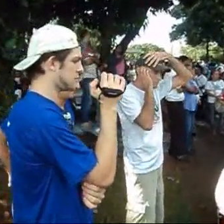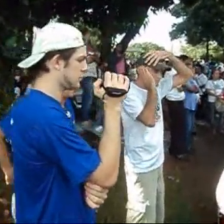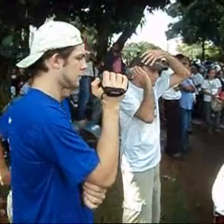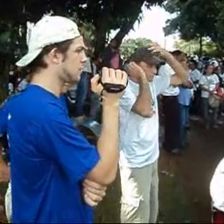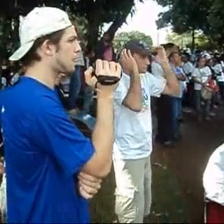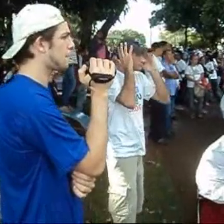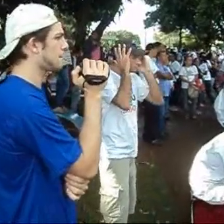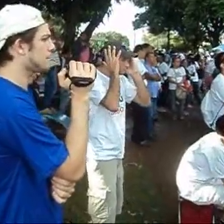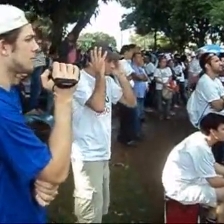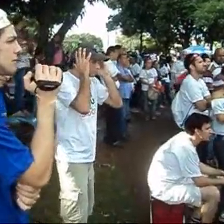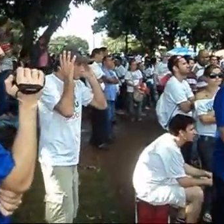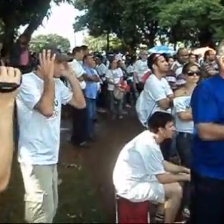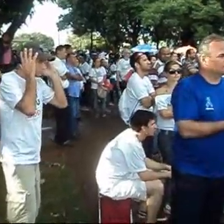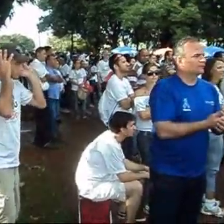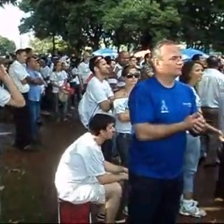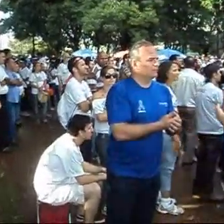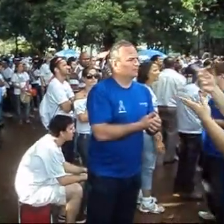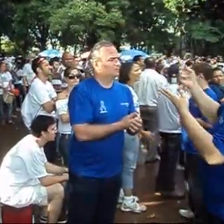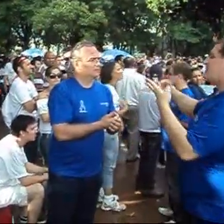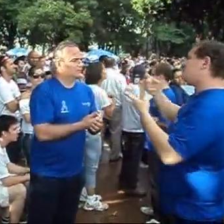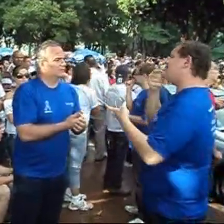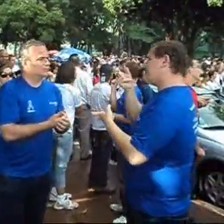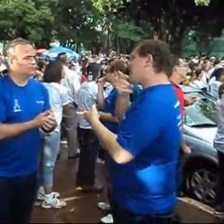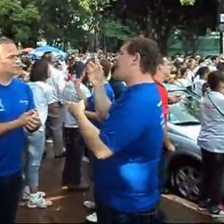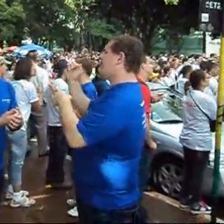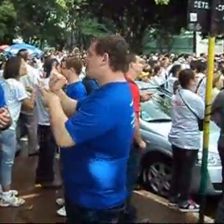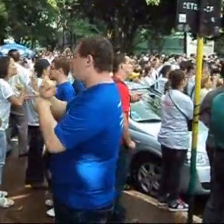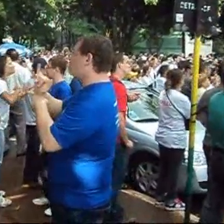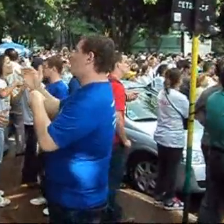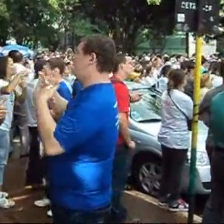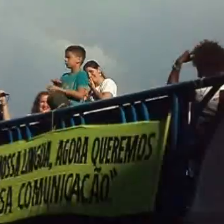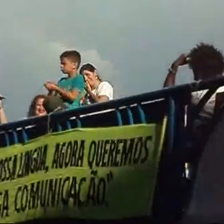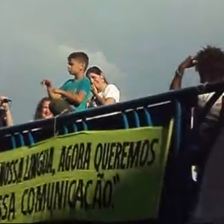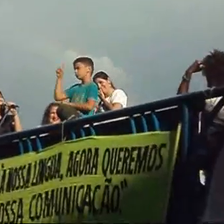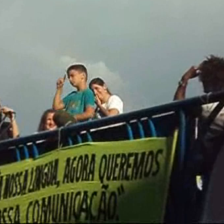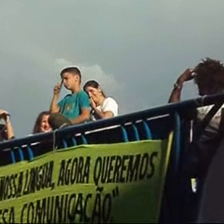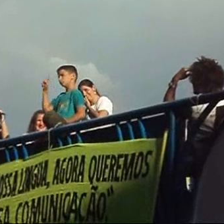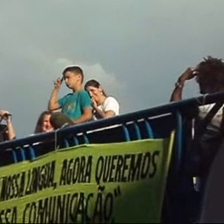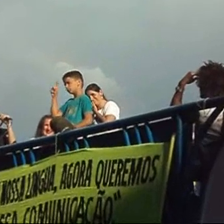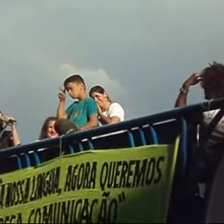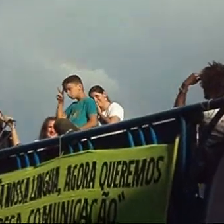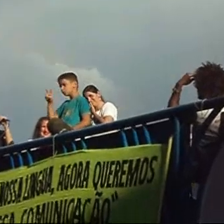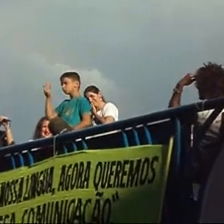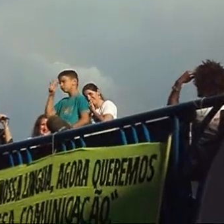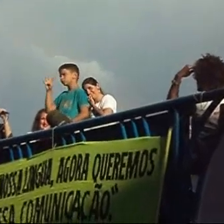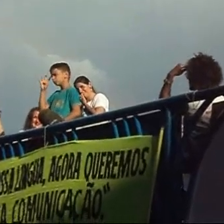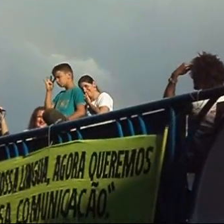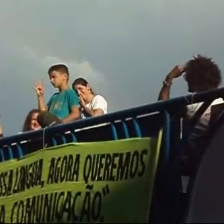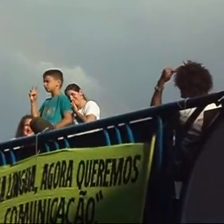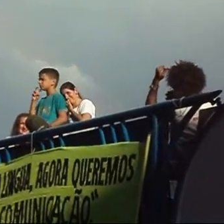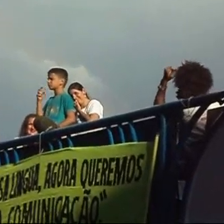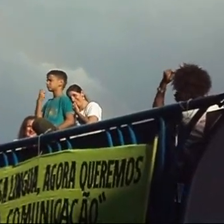Nós temos aqui uma criança surda e nós queremos dizer que a nossa preocupação. Eu quero que a gente continue